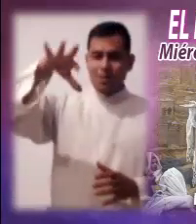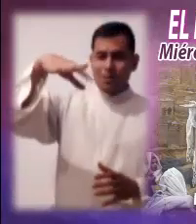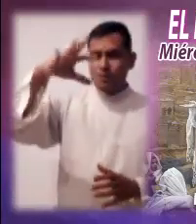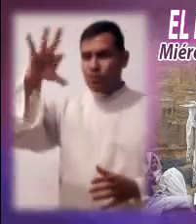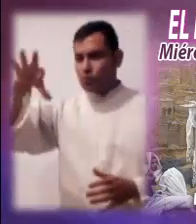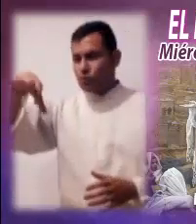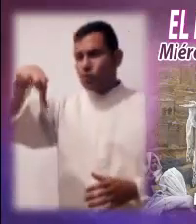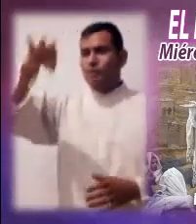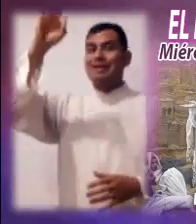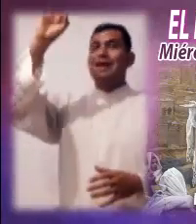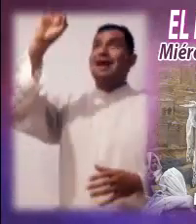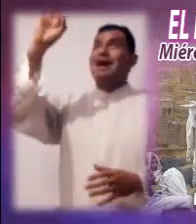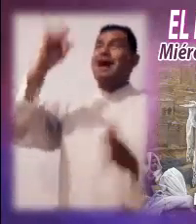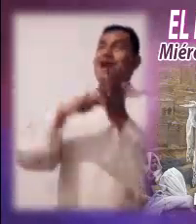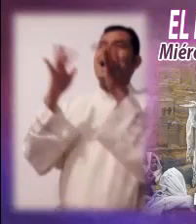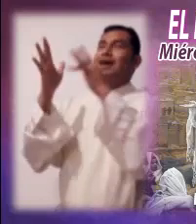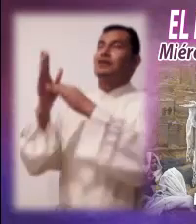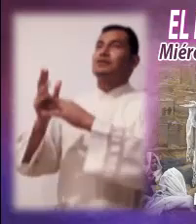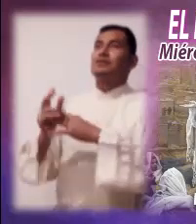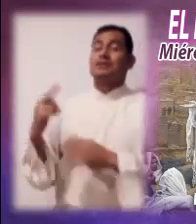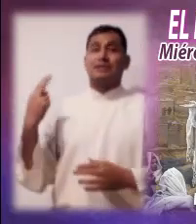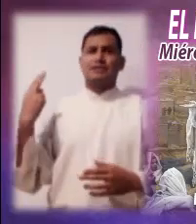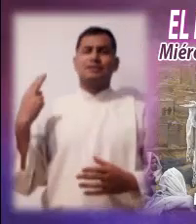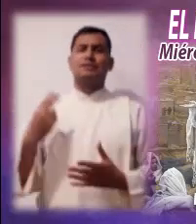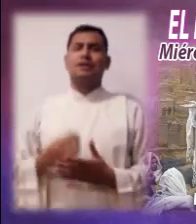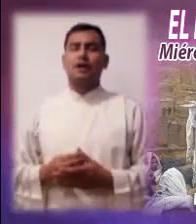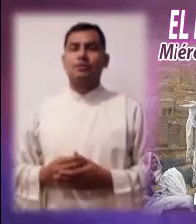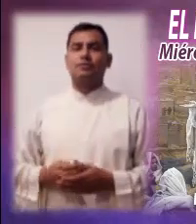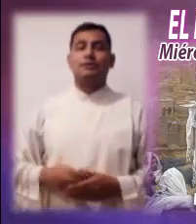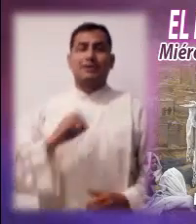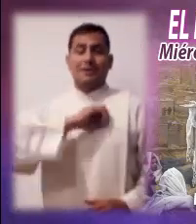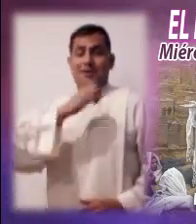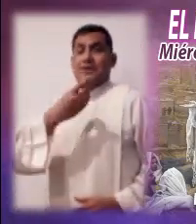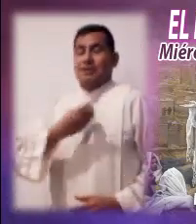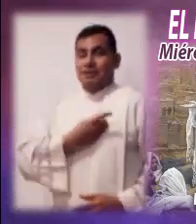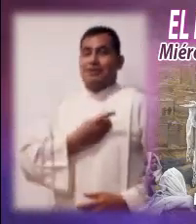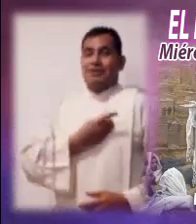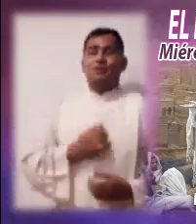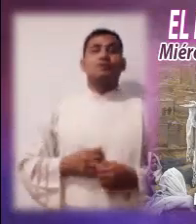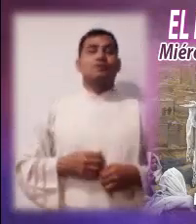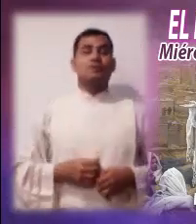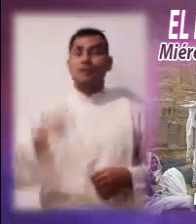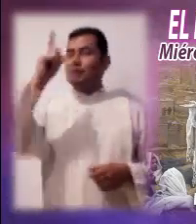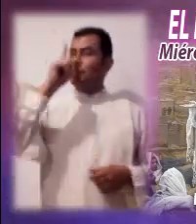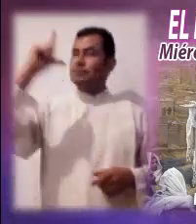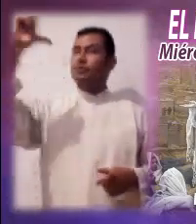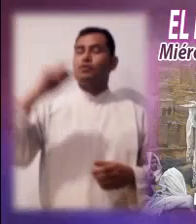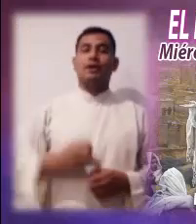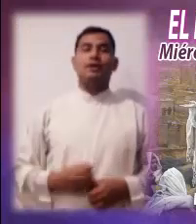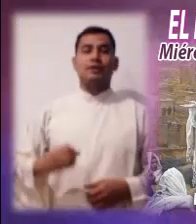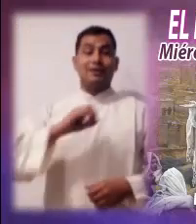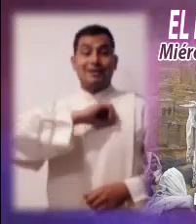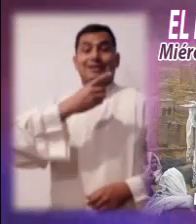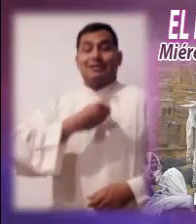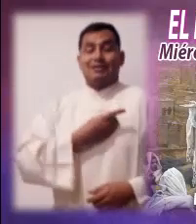amor. Así se construye el reino, poniendo verdadero amor y dedicación a todos